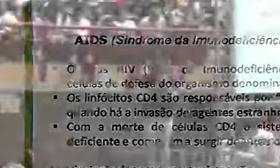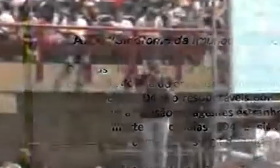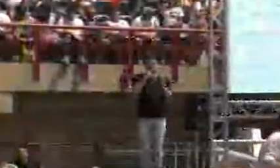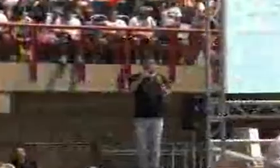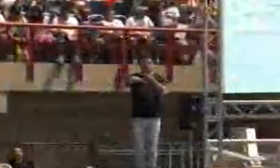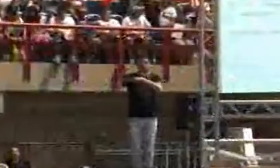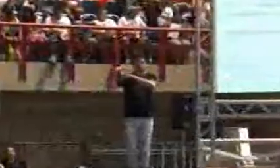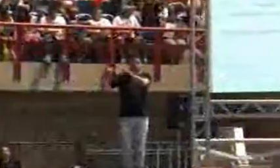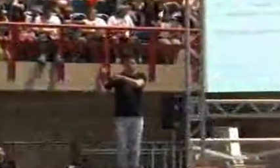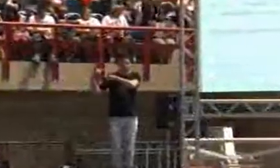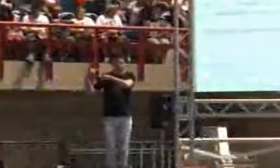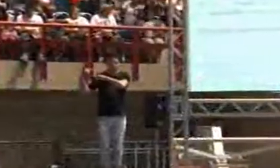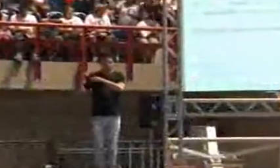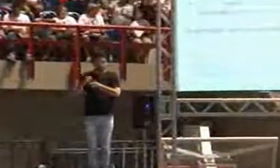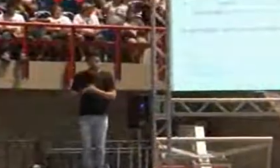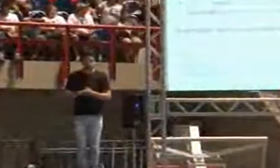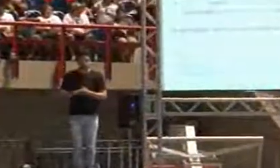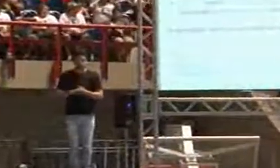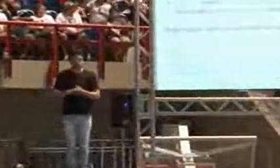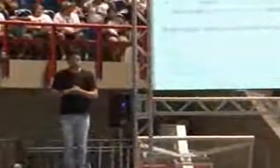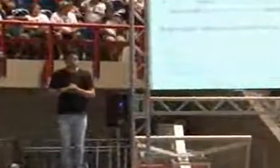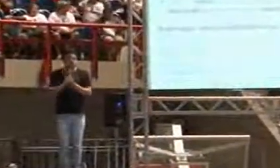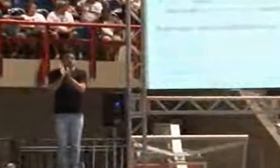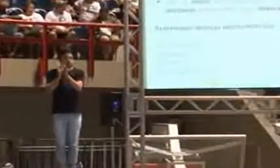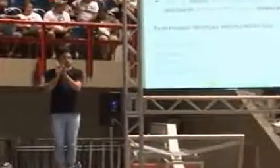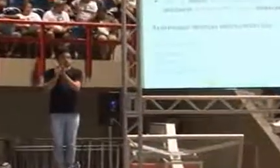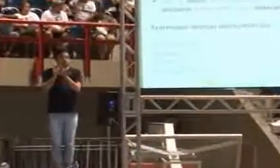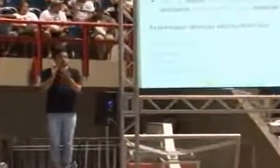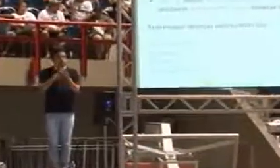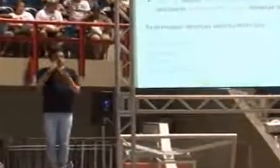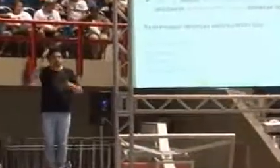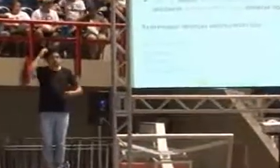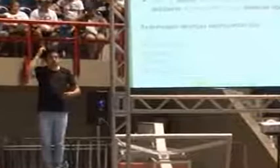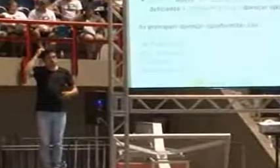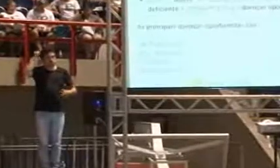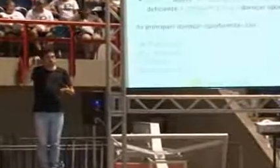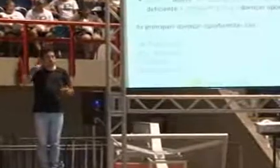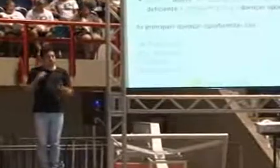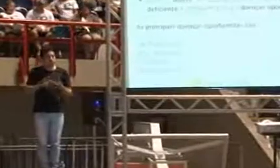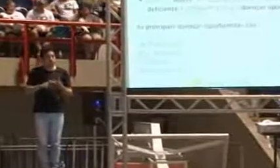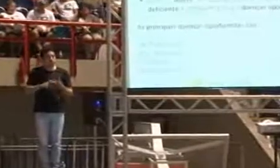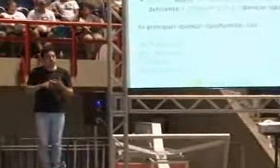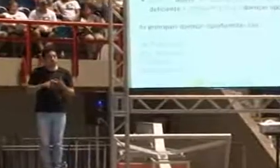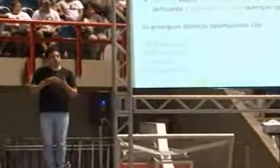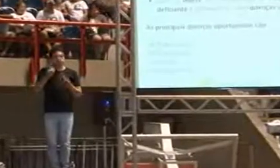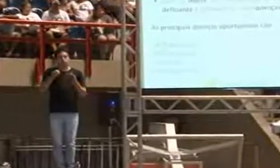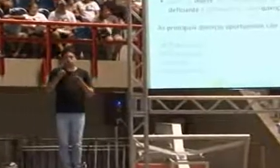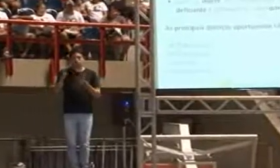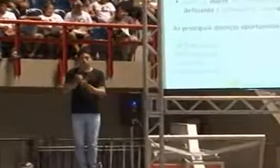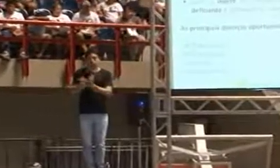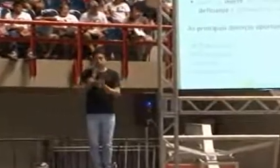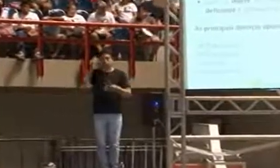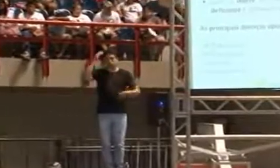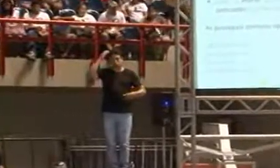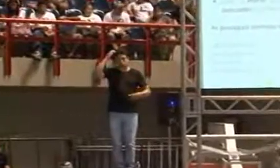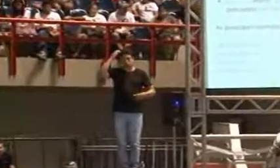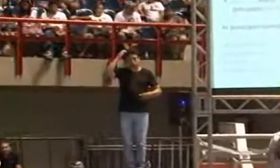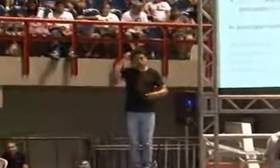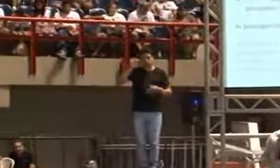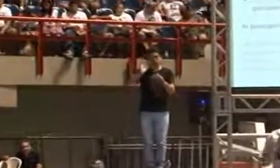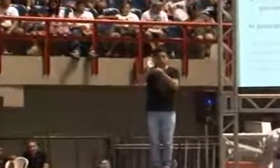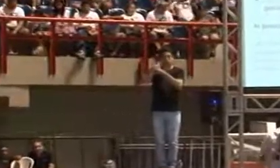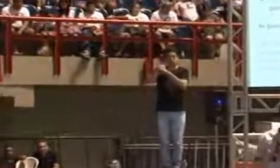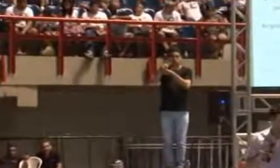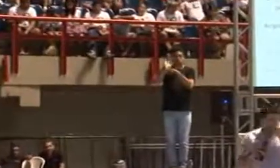quem? Da borboleta, da raposa, do macaco? Do macaco. Professor, e como é que aconteceu isso? Pessoal, é melhor pular essa